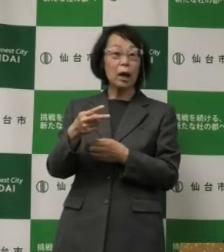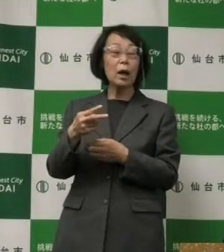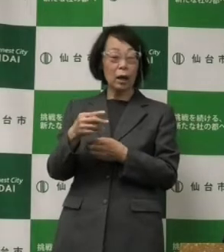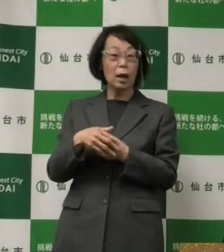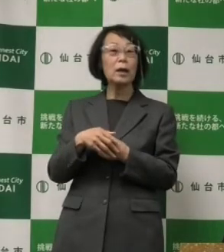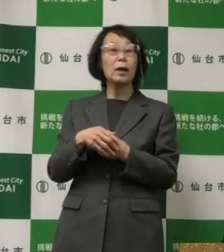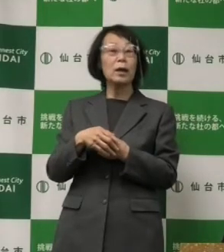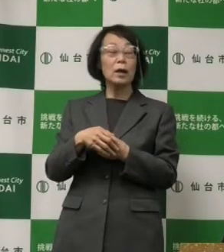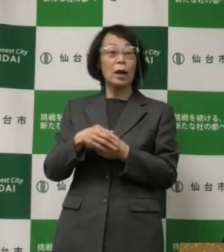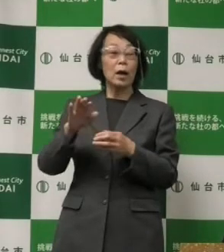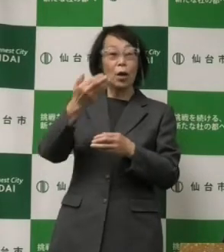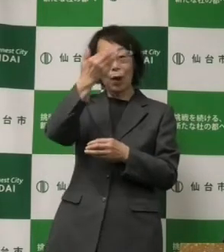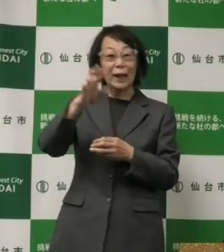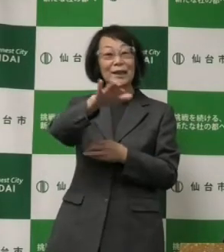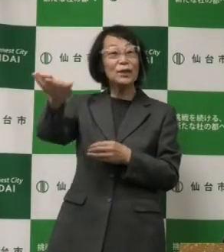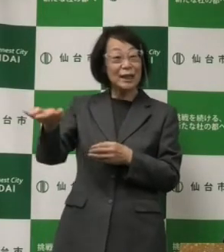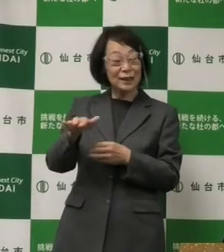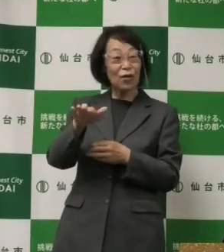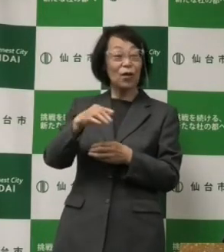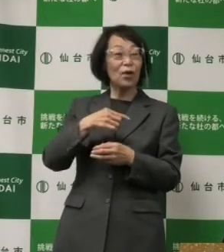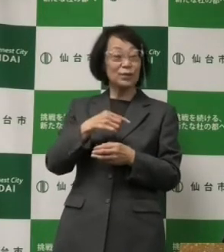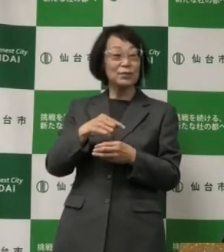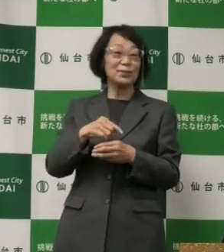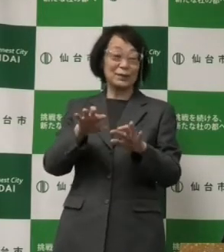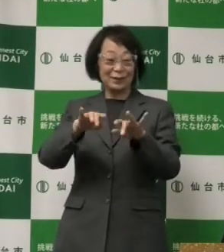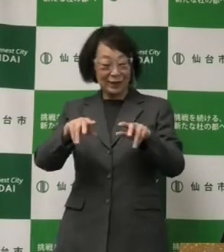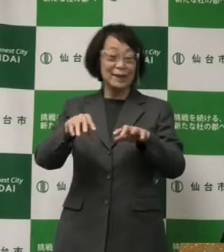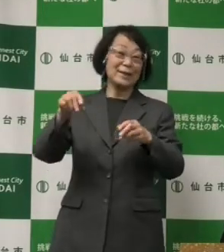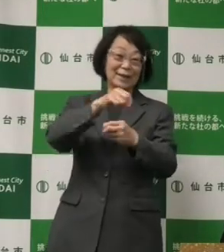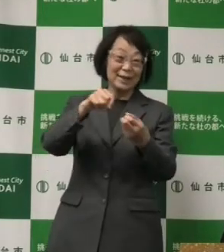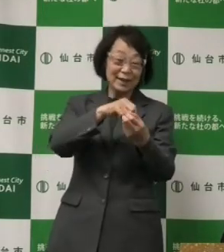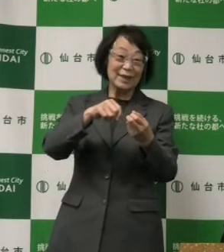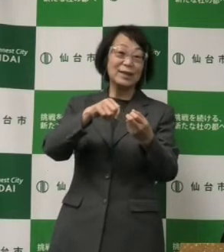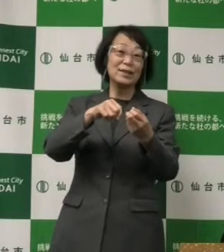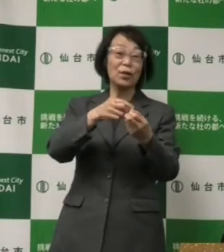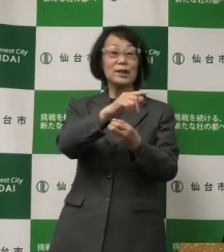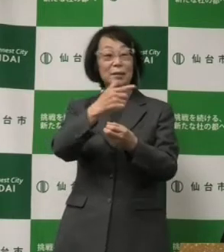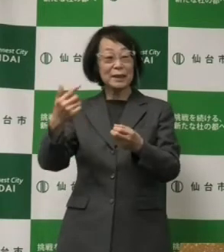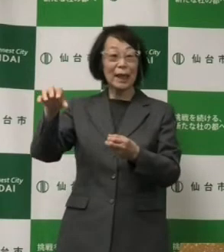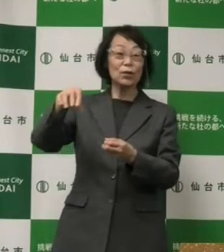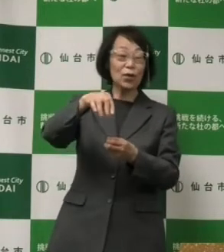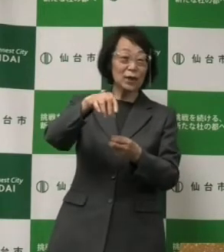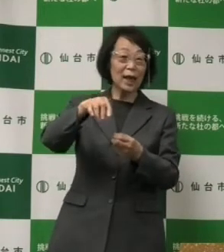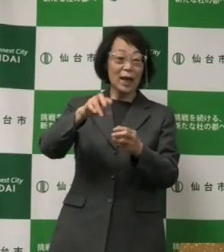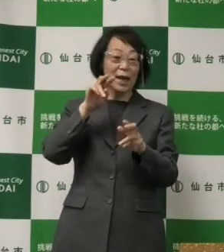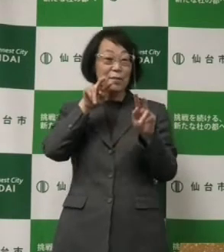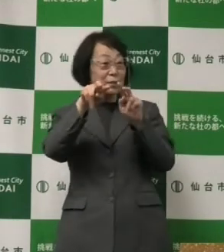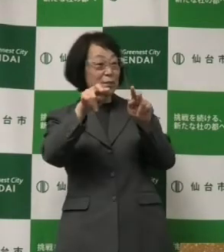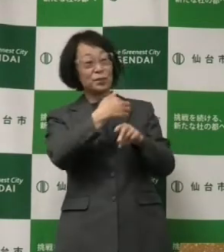ントの皆さんたちの気概っていうんでしょうか、それもですね、演奏にさまざまなところで見て取れたと思